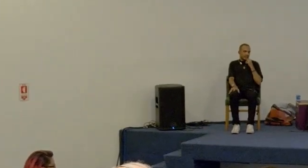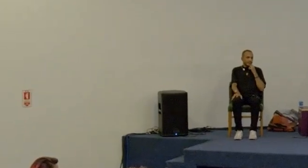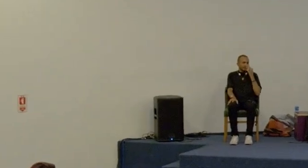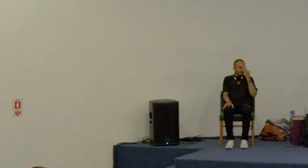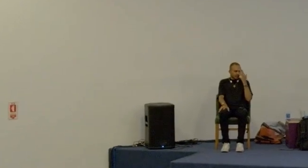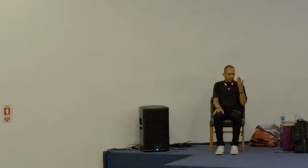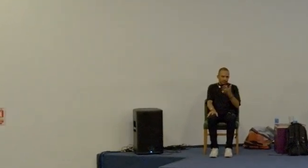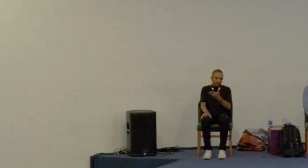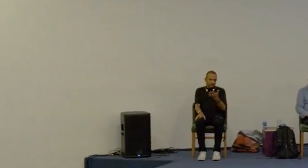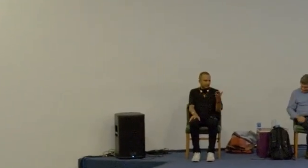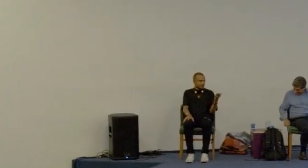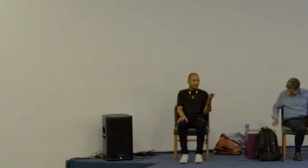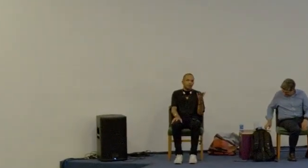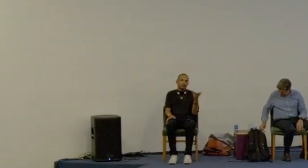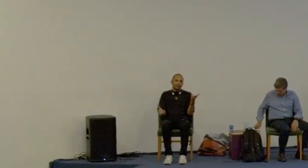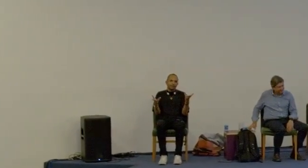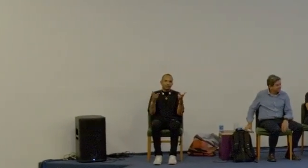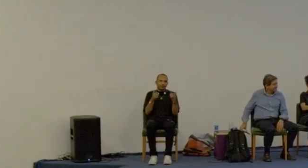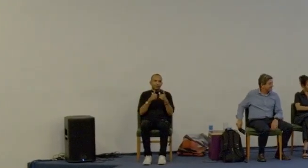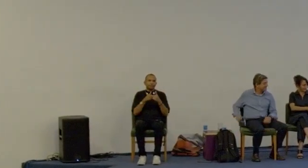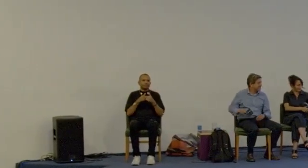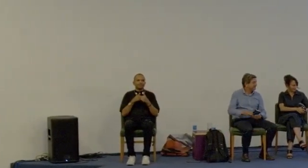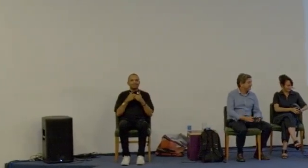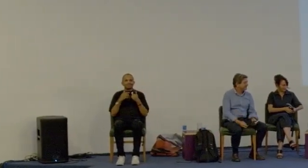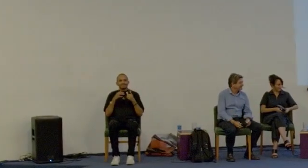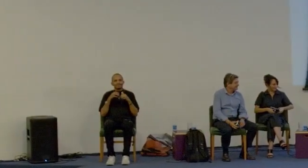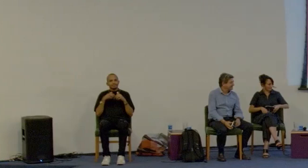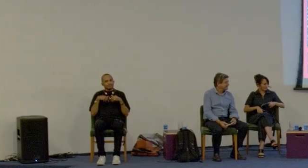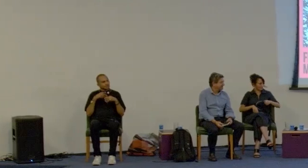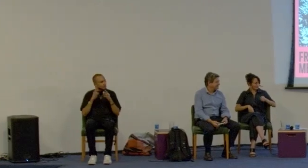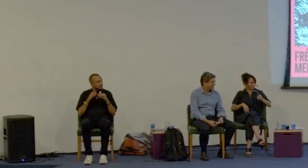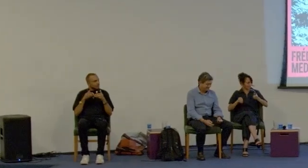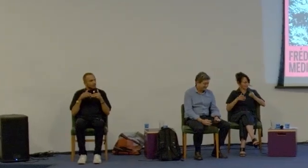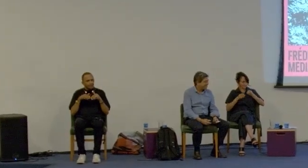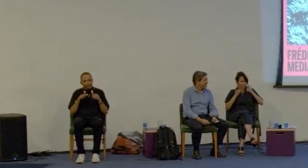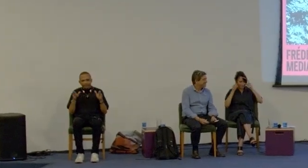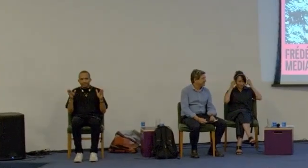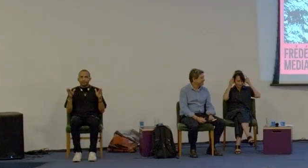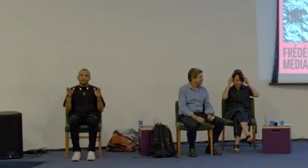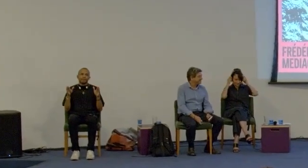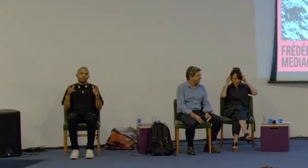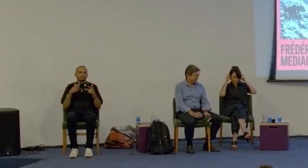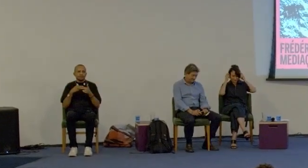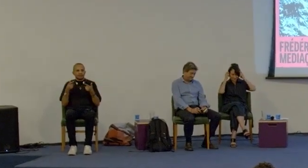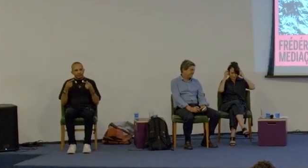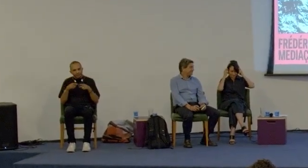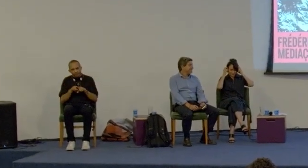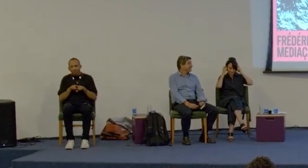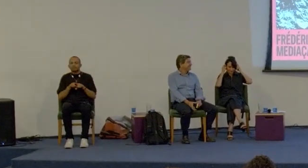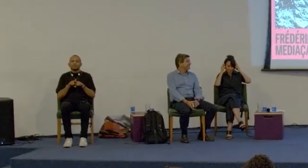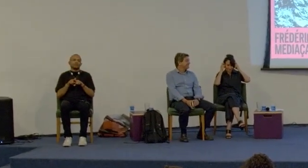Bom, obrigadíssima, foi incrível. Sim, acho que seguimos abertos, né, a muitas